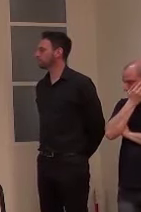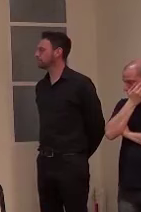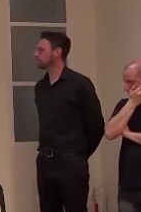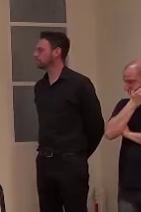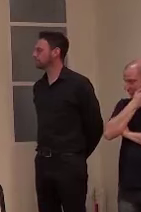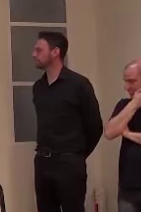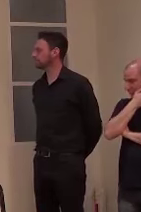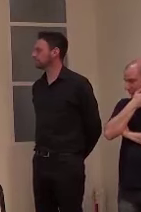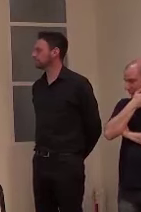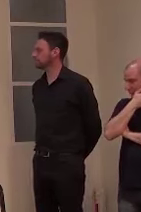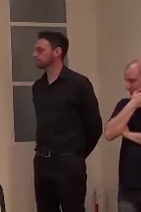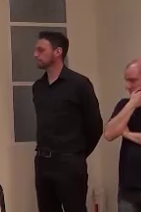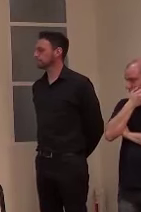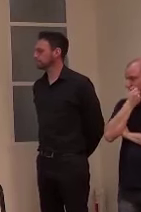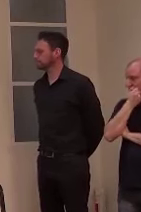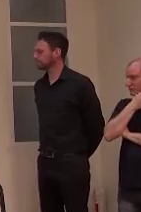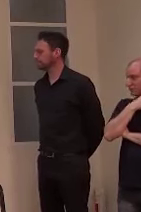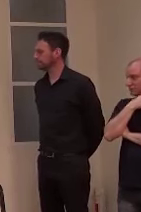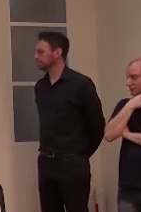e